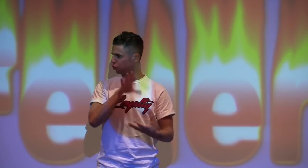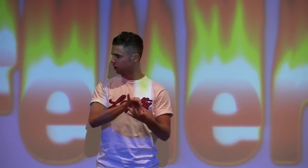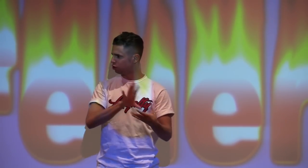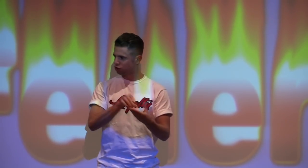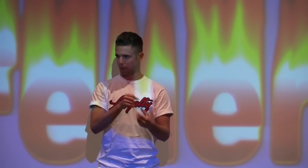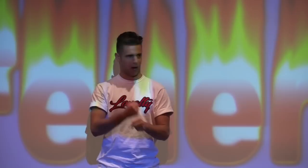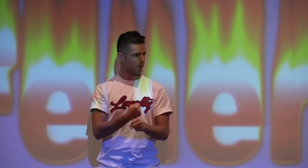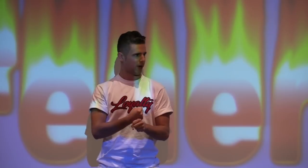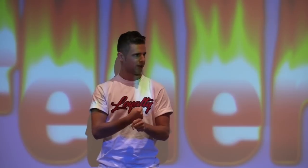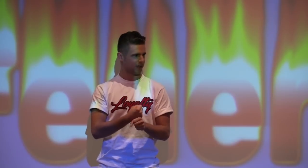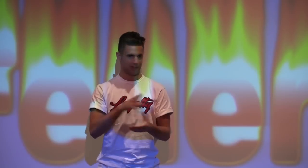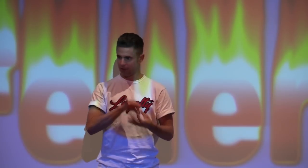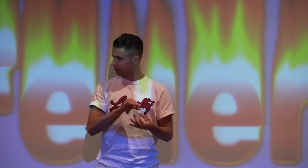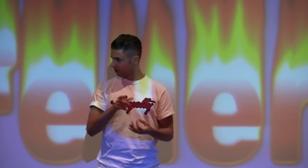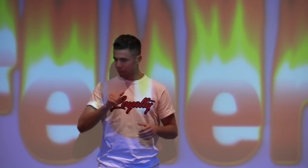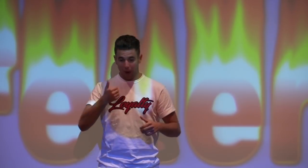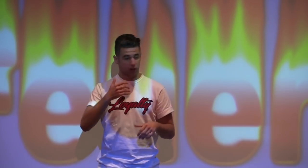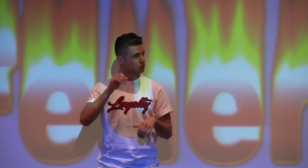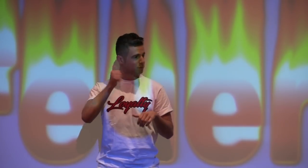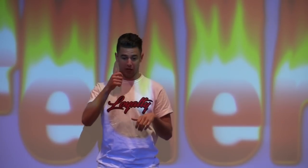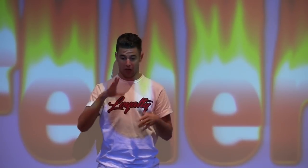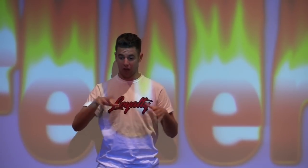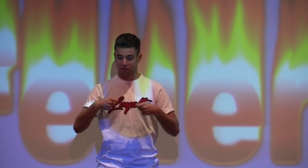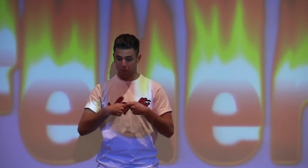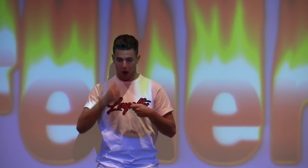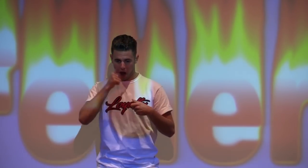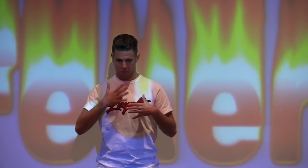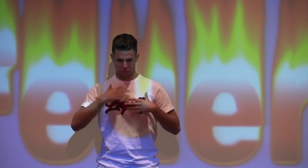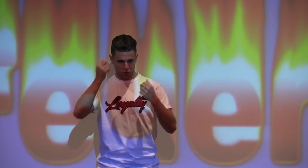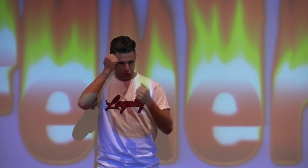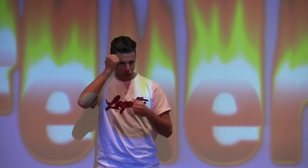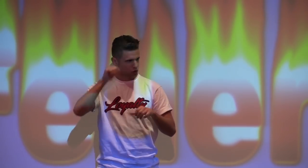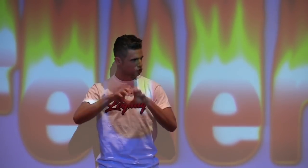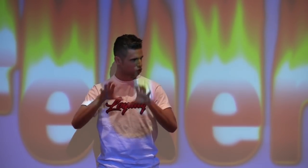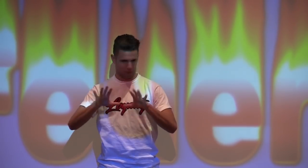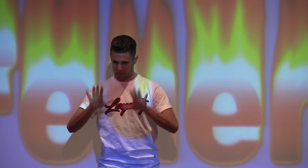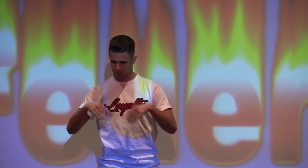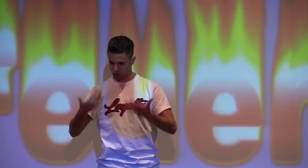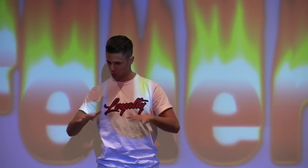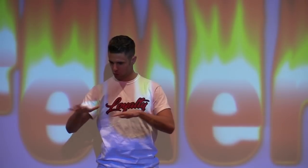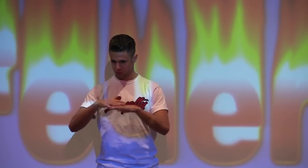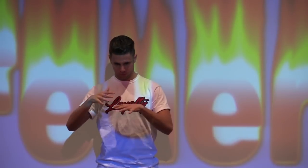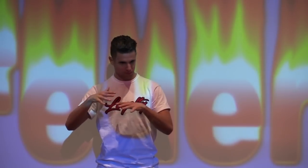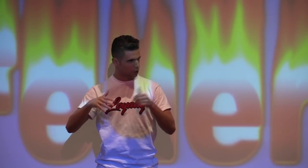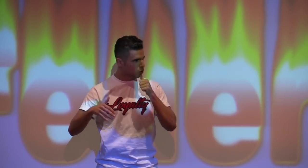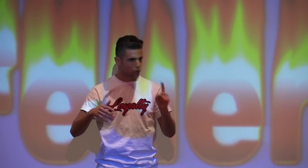eine Möglichkeit, da im Kollektiv vorzugehen. Ne? Aber die jungen Leute müssen halt damit reingeholt werden. Ne? Aber es ist halt nun mal so,